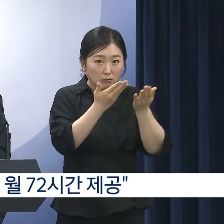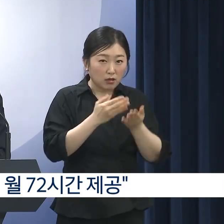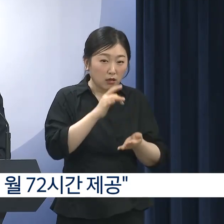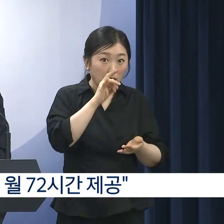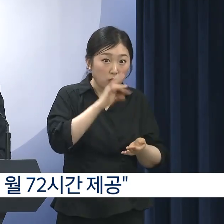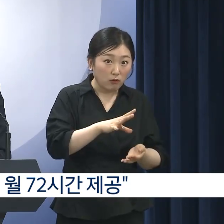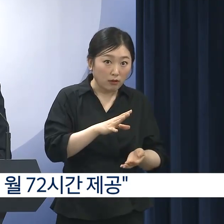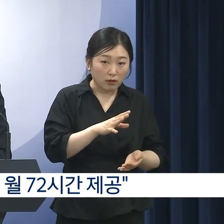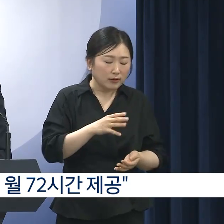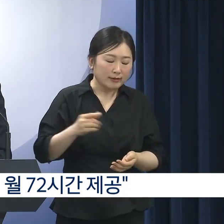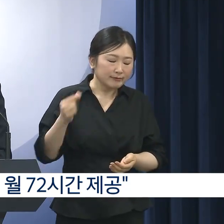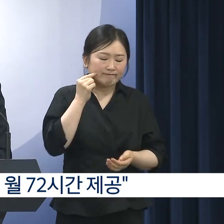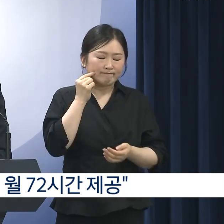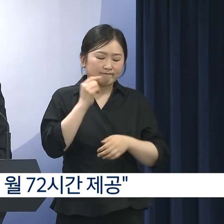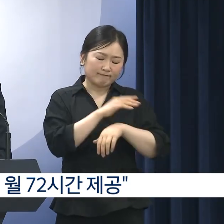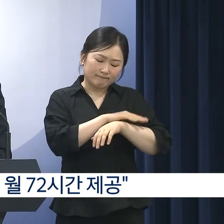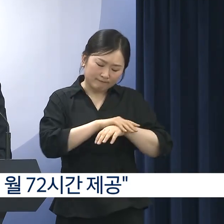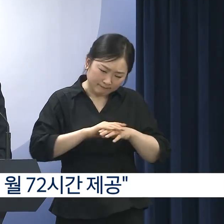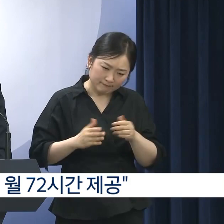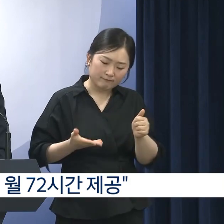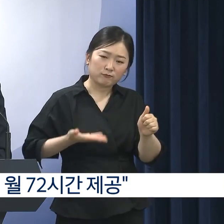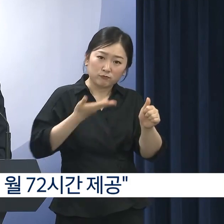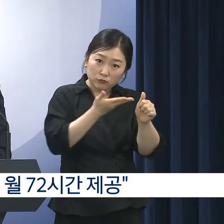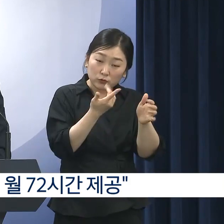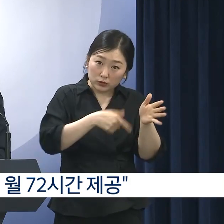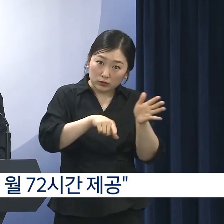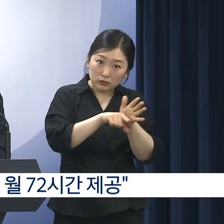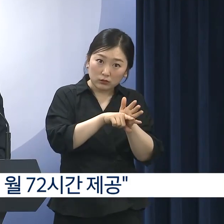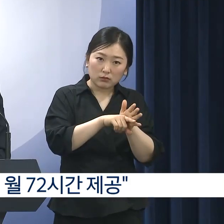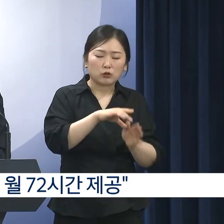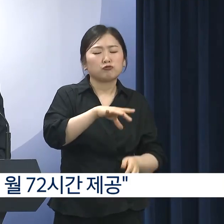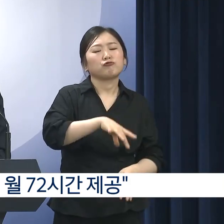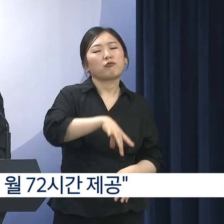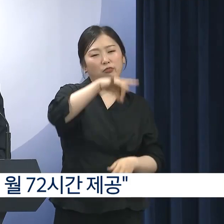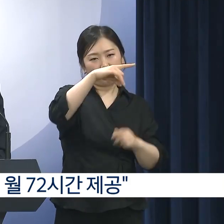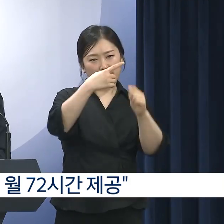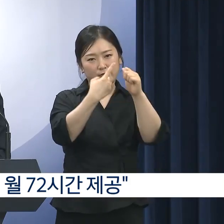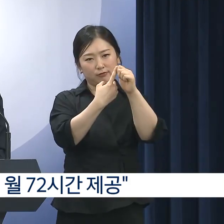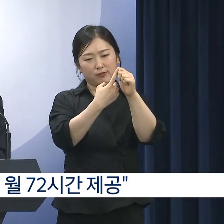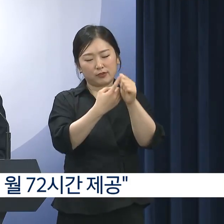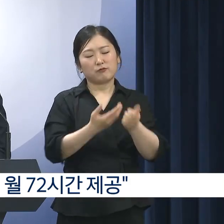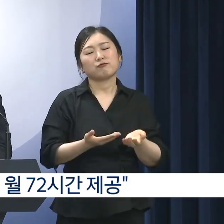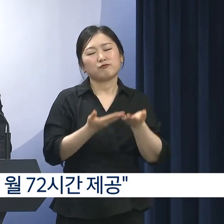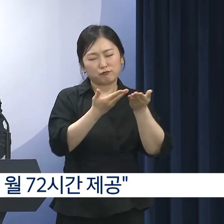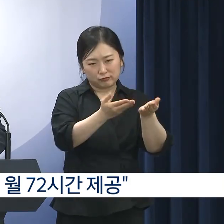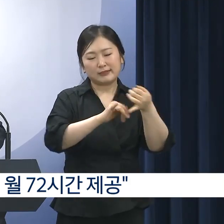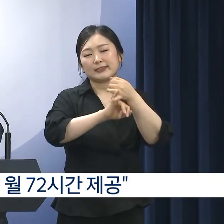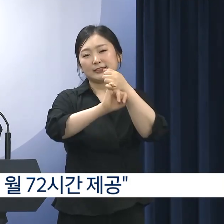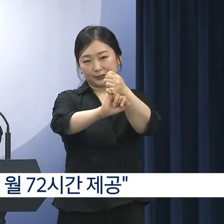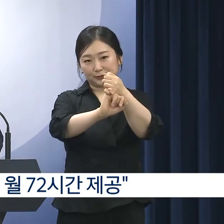우리 저소득층이라든지 또 요보계층에 우선적으로 제공을 해드린다는 말씀을 드리겠습니다.